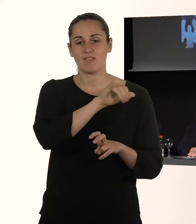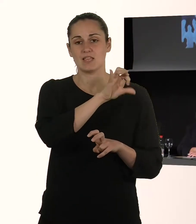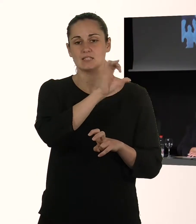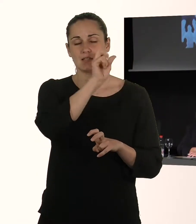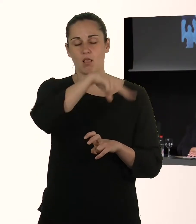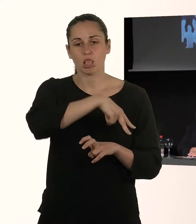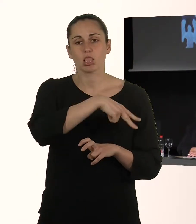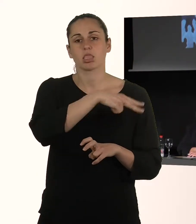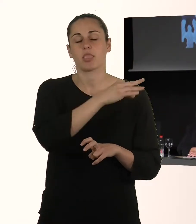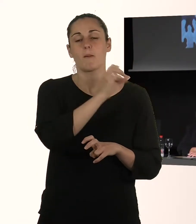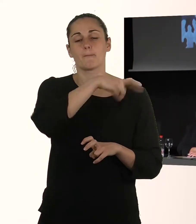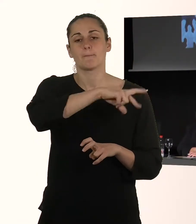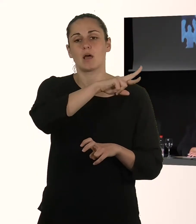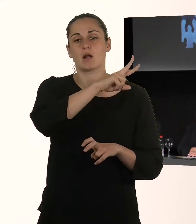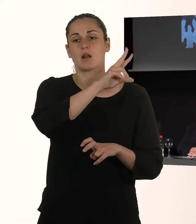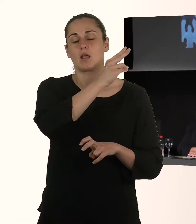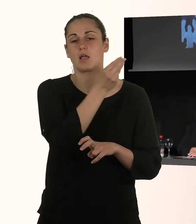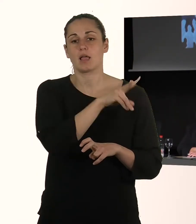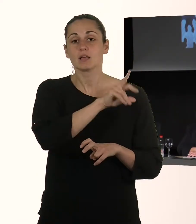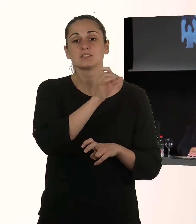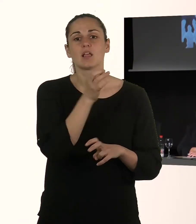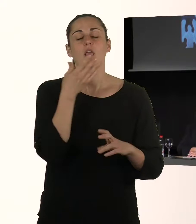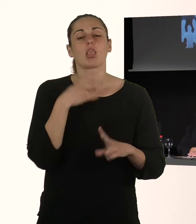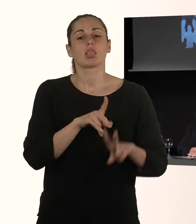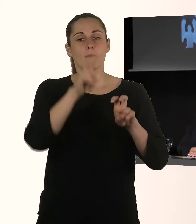él, sobre las masculinidades y tal como él lo